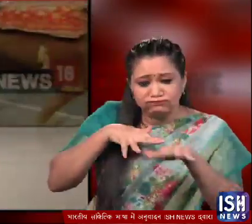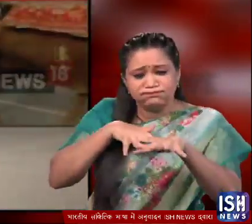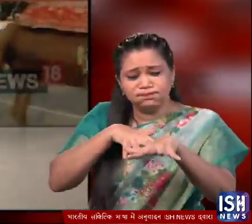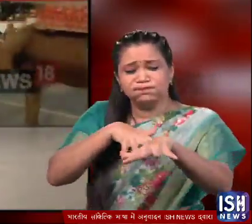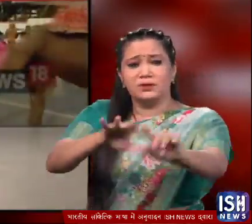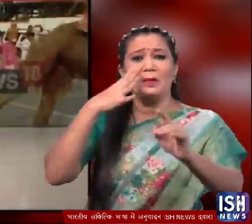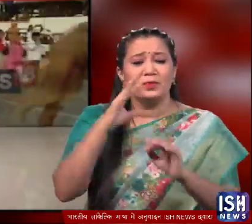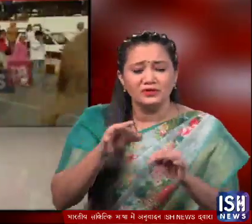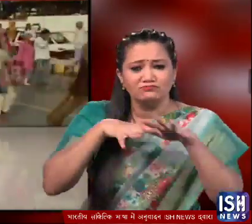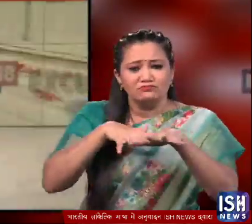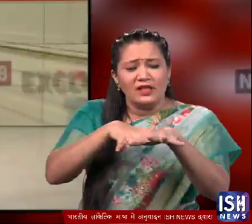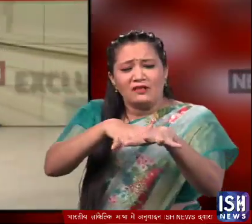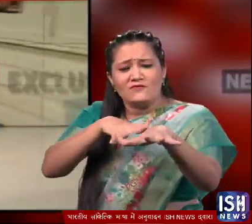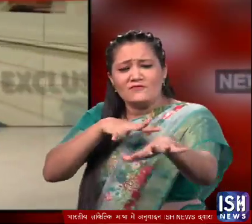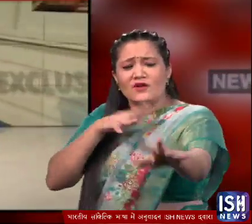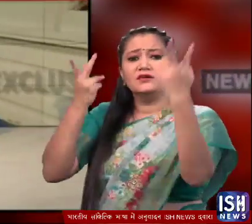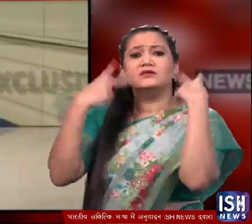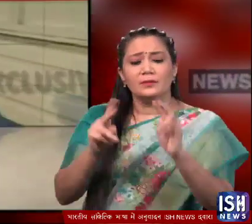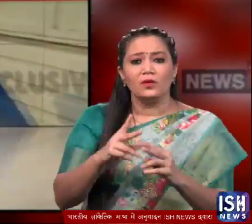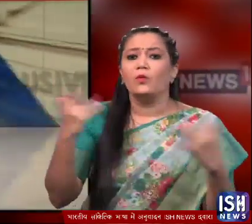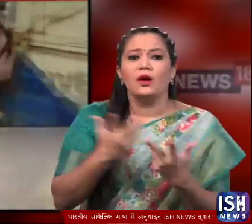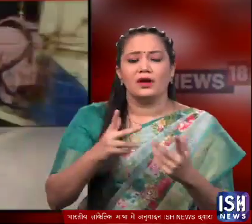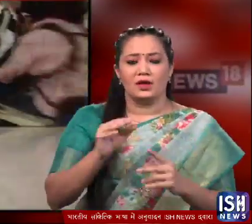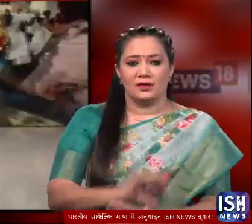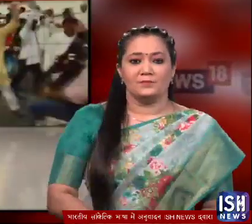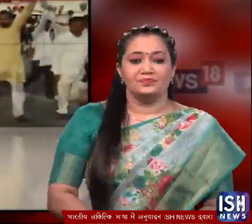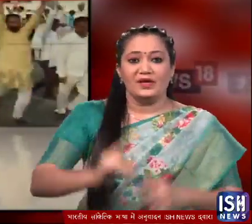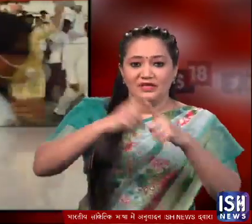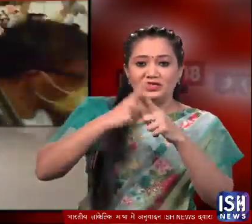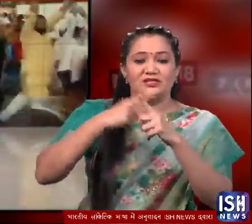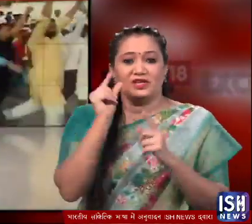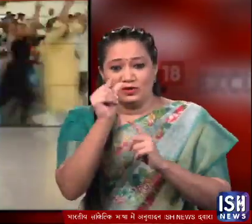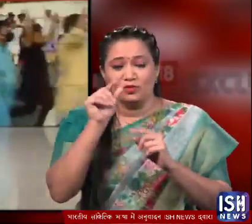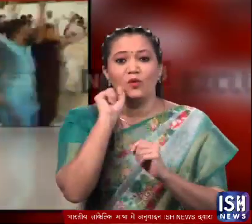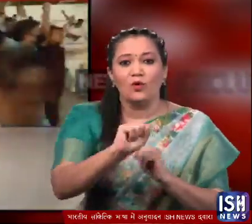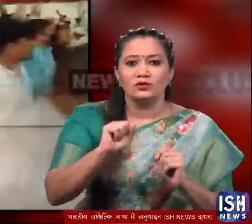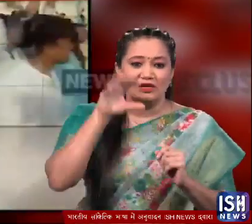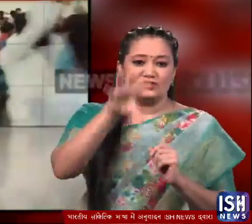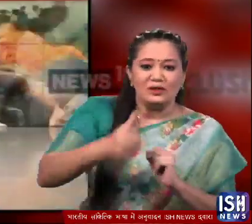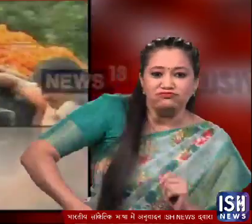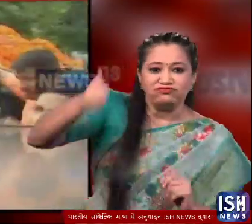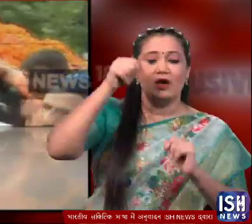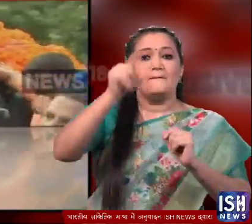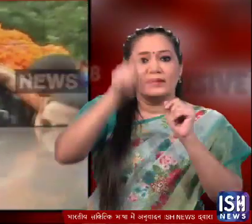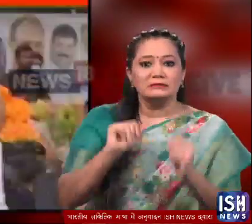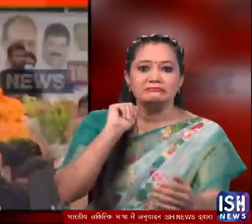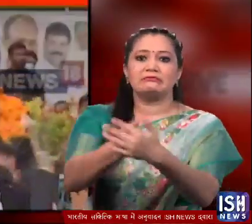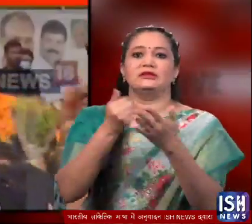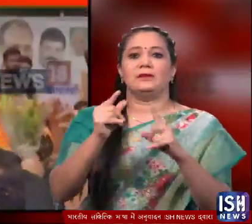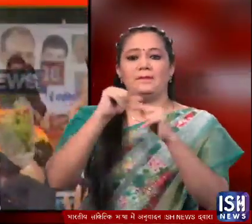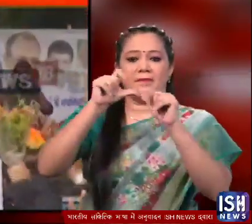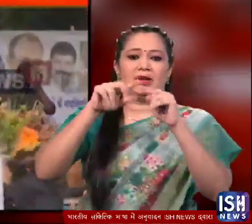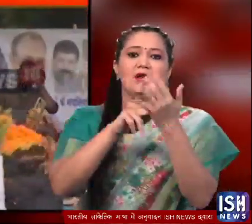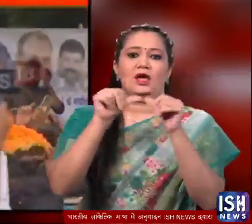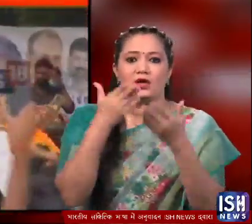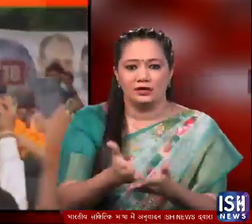की अहम सड़कों पर ट्रैफिक जाम लग गया, जिसकी वजह बना जेडीयू के राष्ट्रीय अध्यक्ष का पटना पहुंचना।